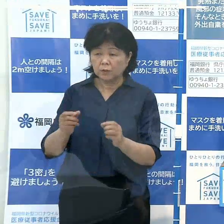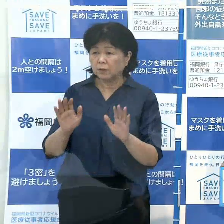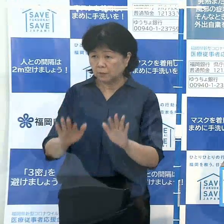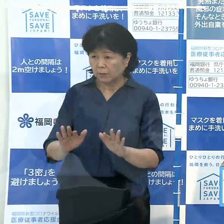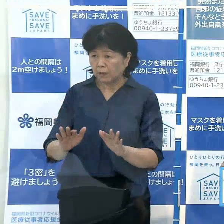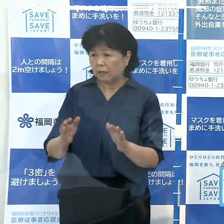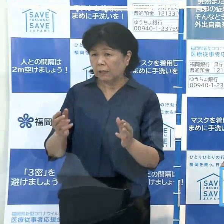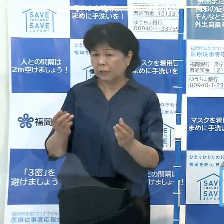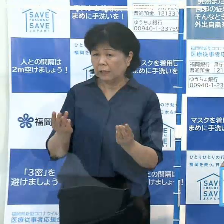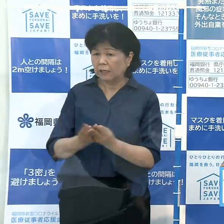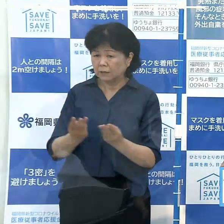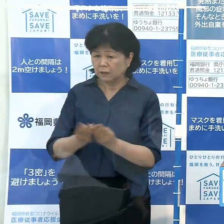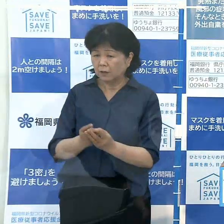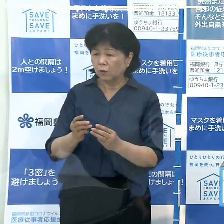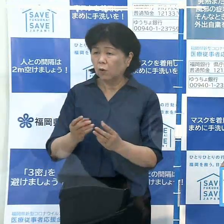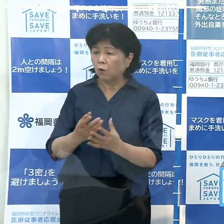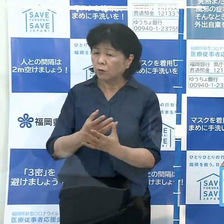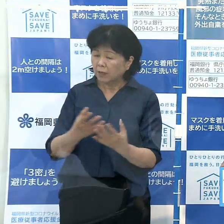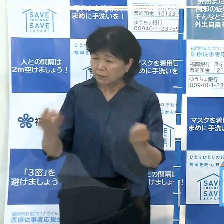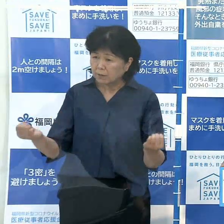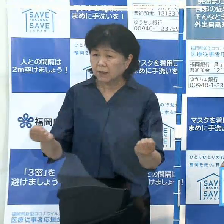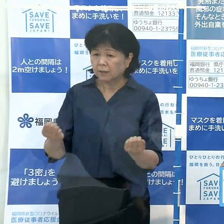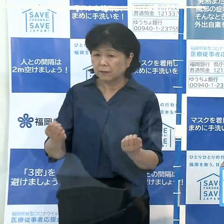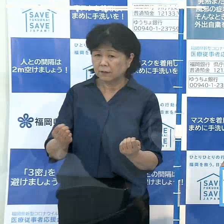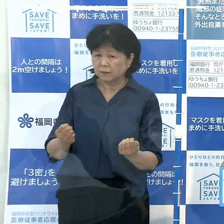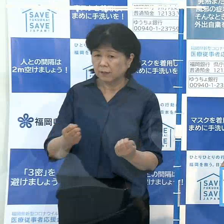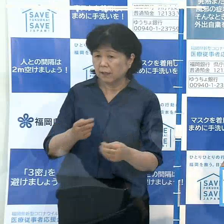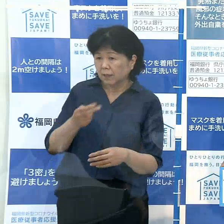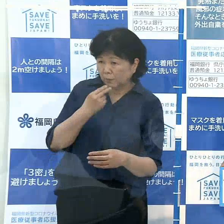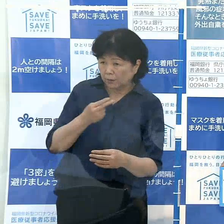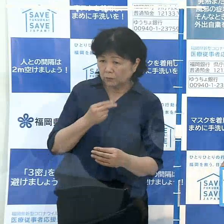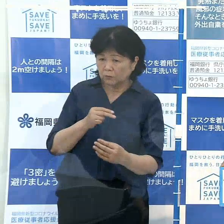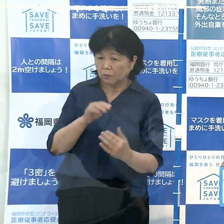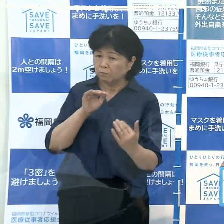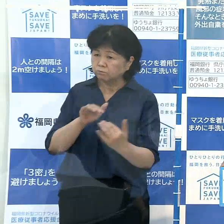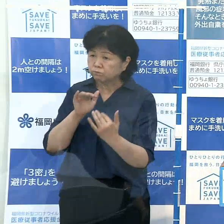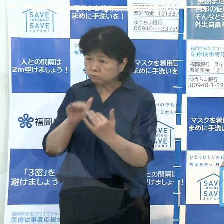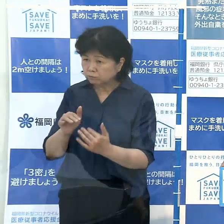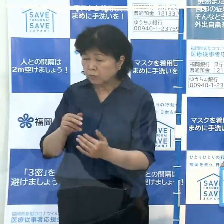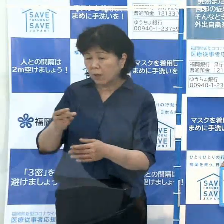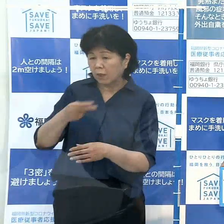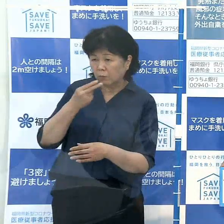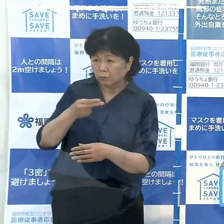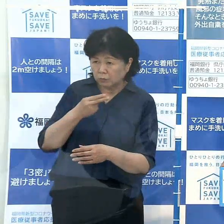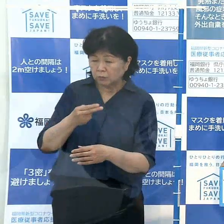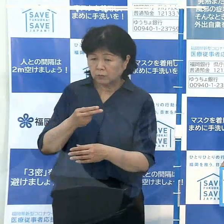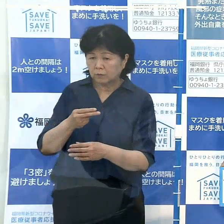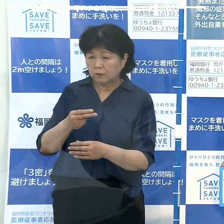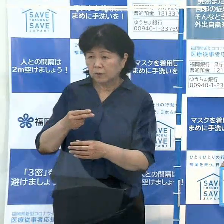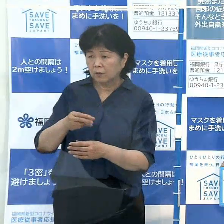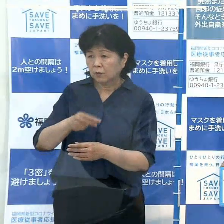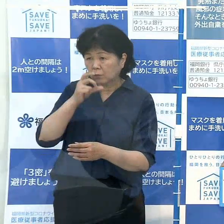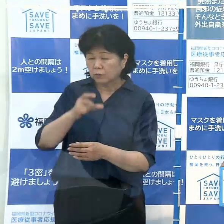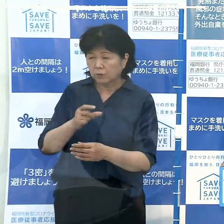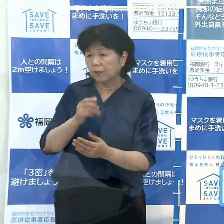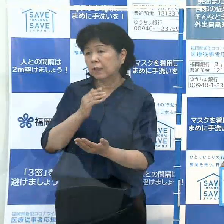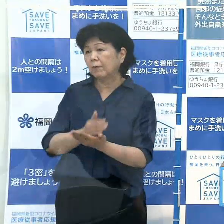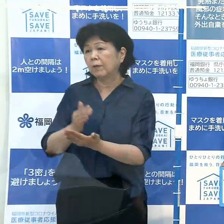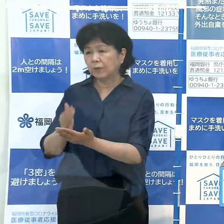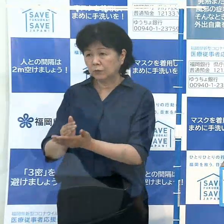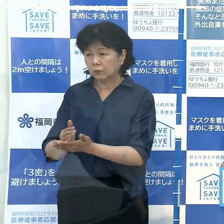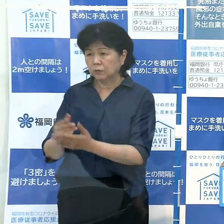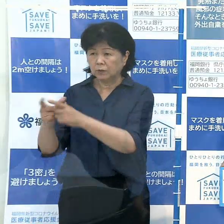数での会食とかね、会合とかそういうのは避けましょうというふうに国の方も示しております